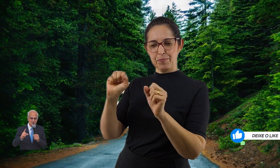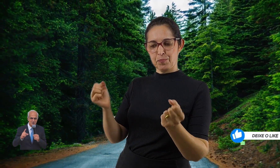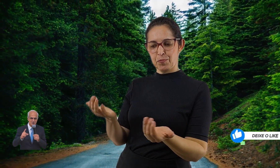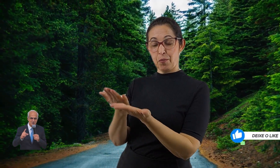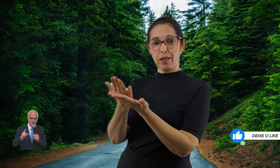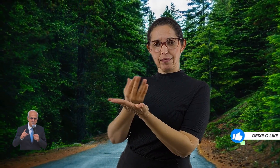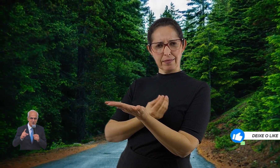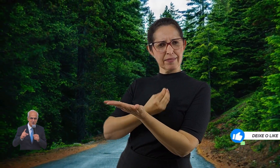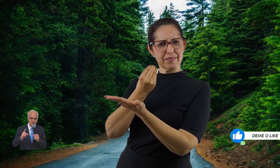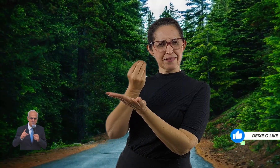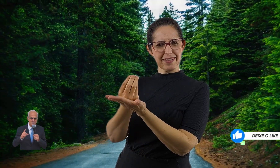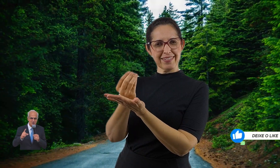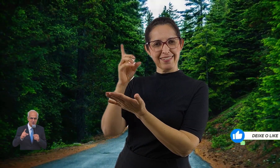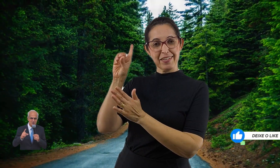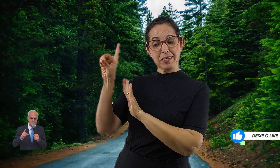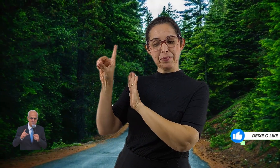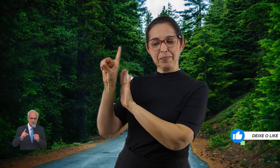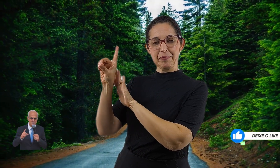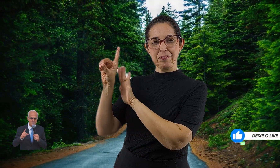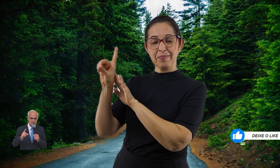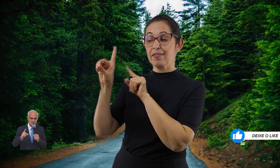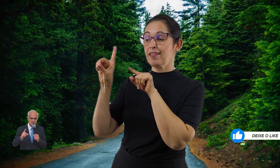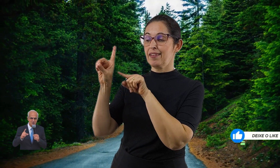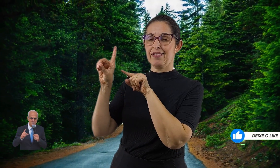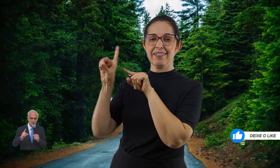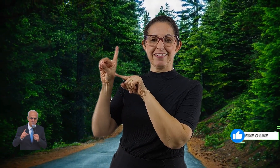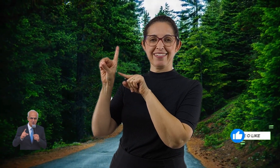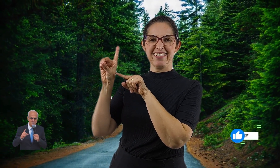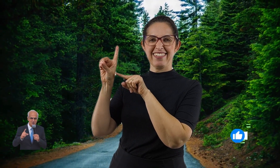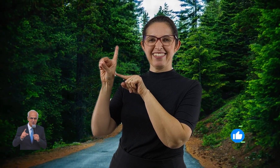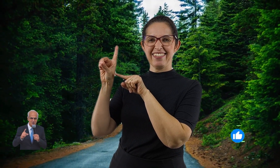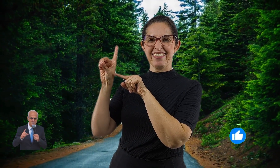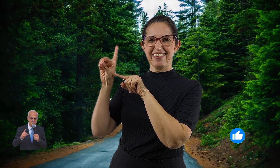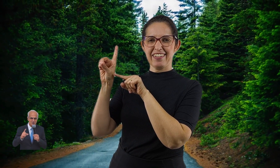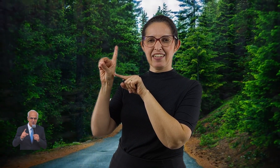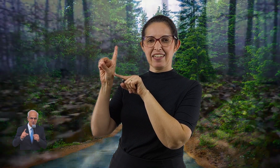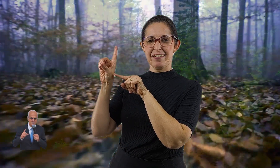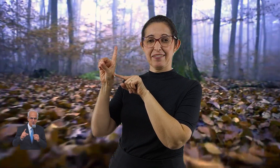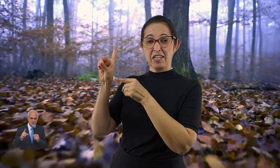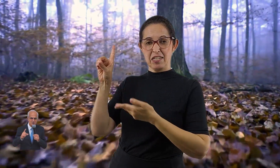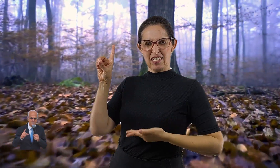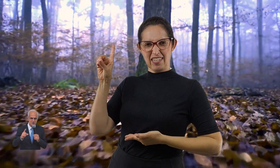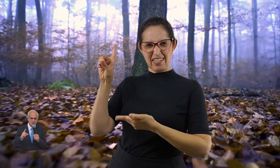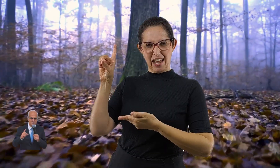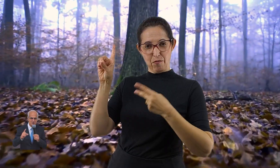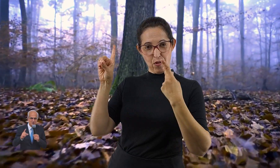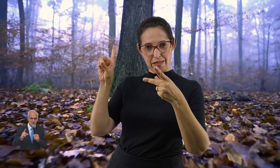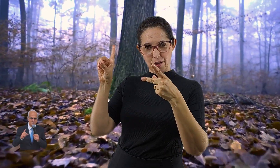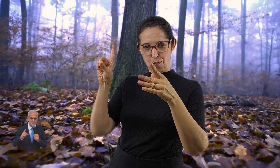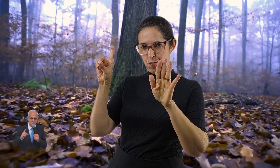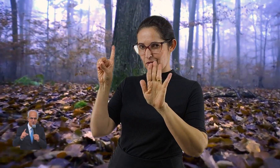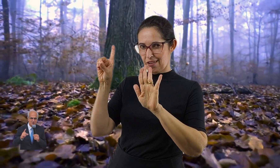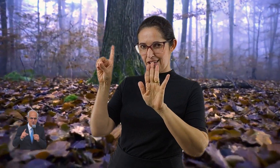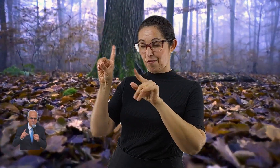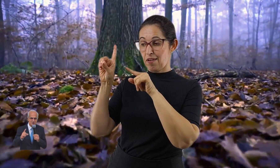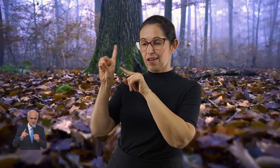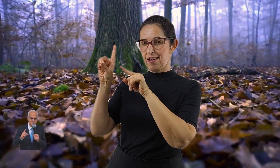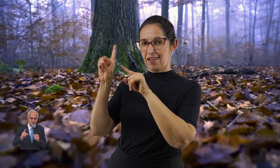um Deus que não é o seu servo, mas de um Deus que é o seu